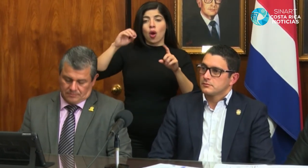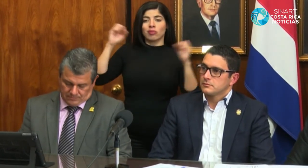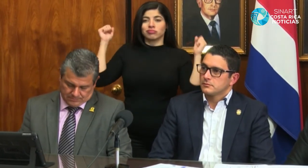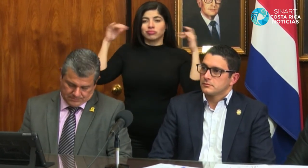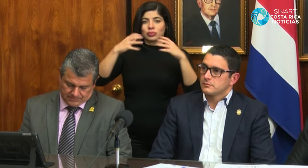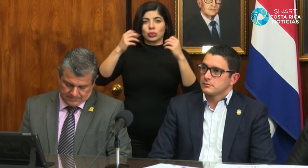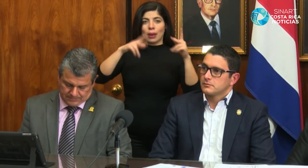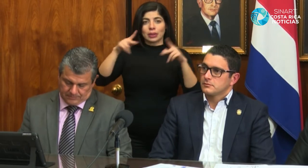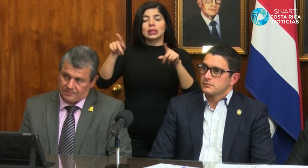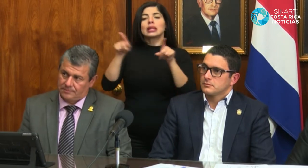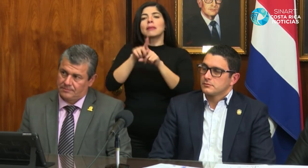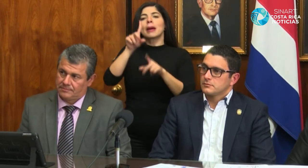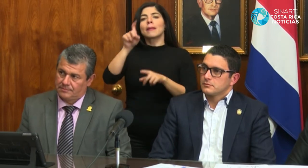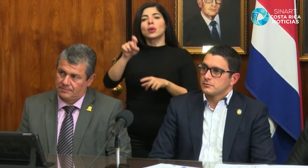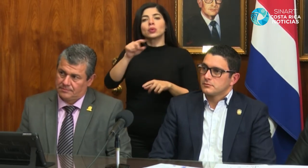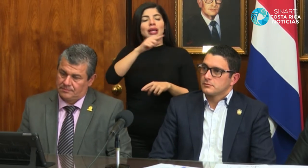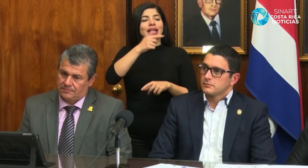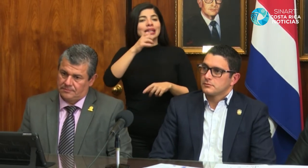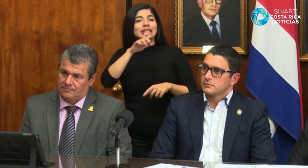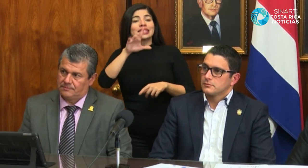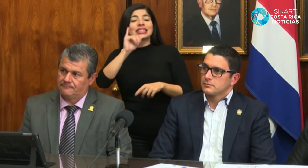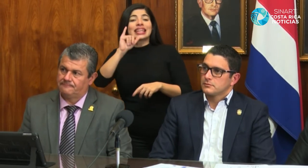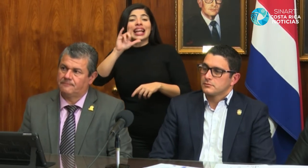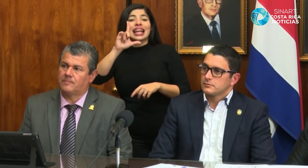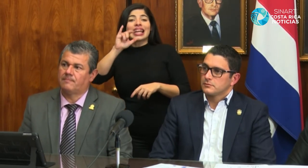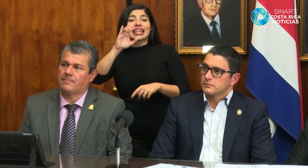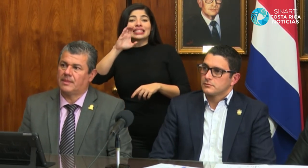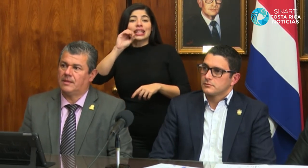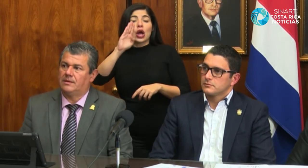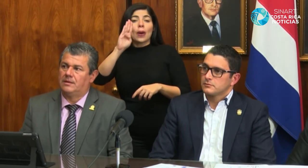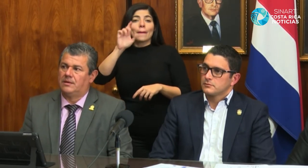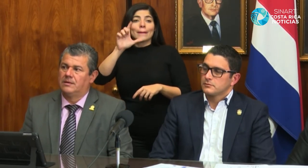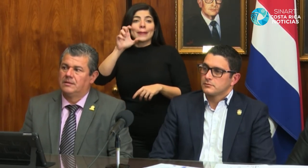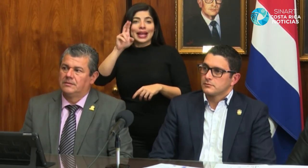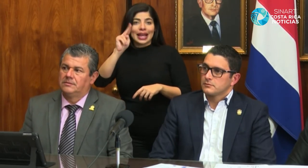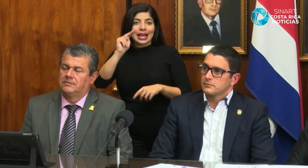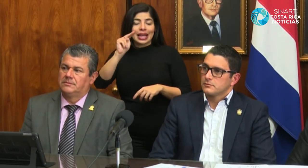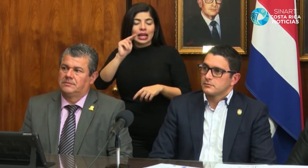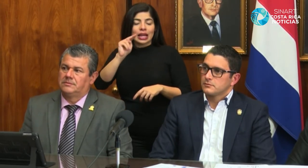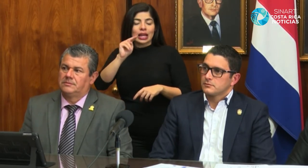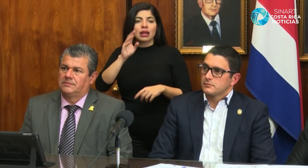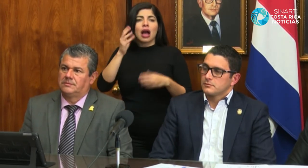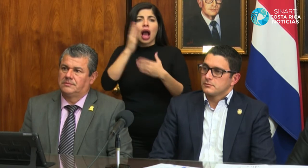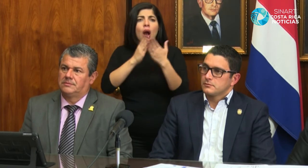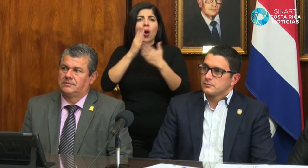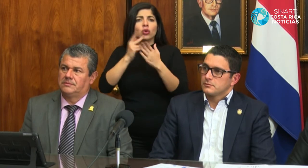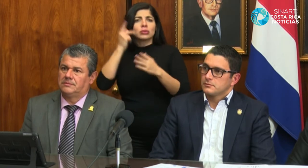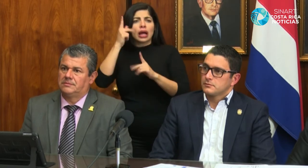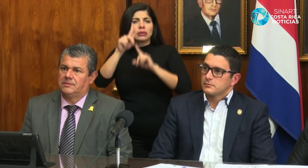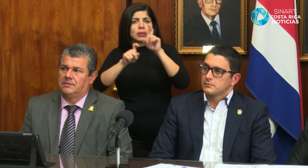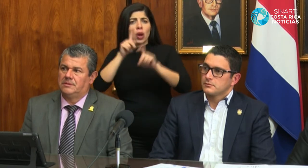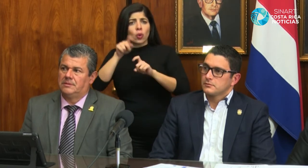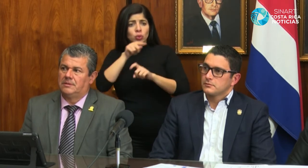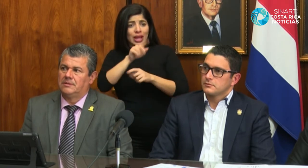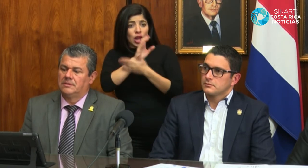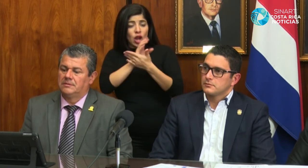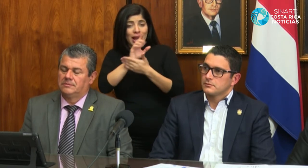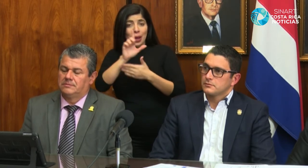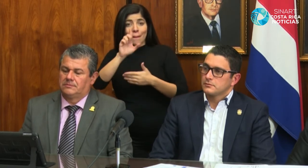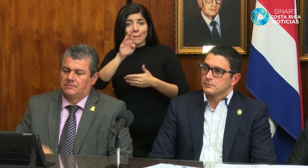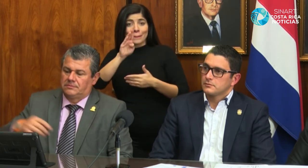masiva. También quería preguntar a Liceo si el Liceo de Belén, que tenemos algunas consultas de padres de familia, forman parte de esa lista